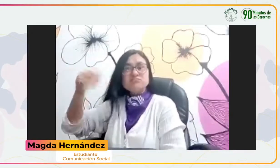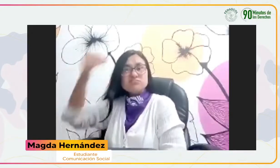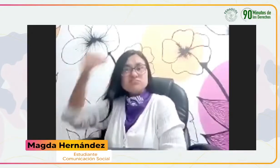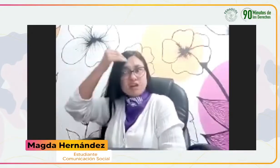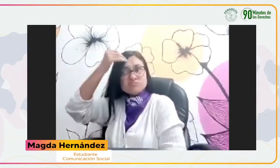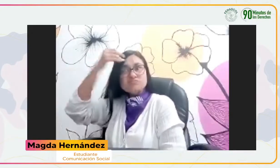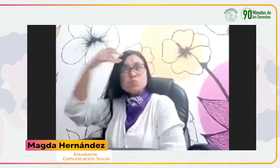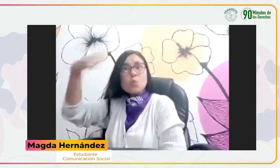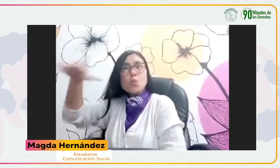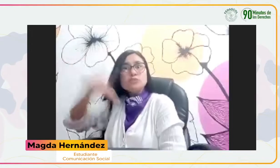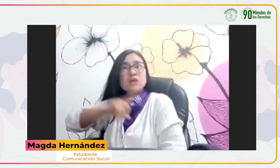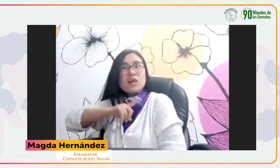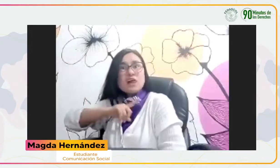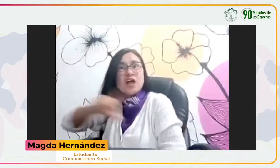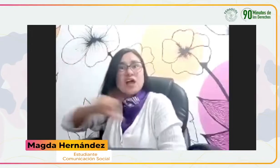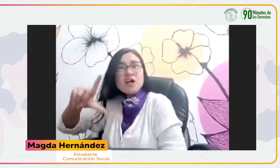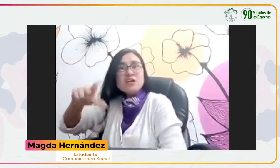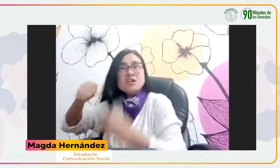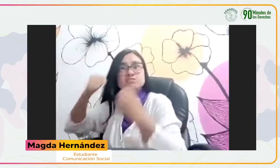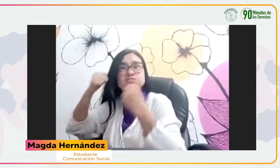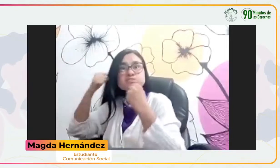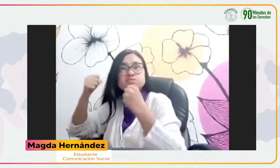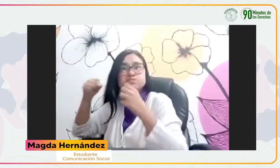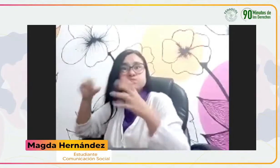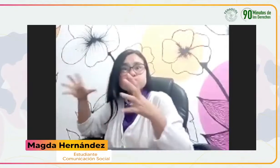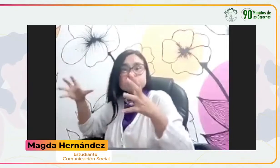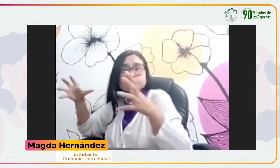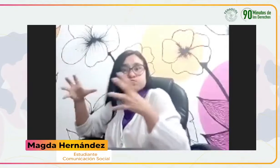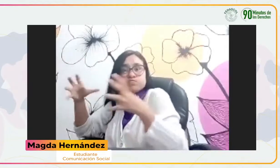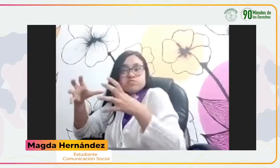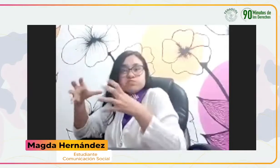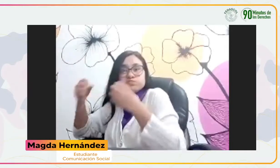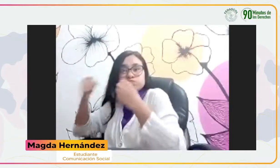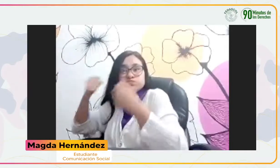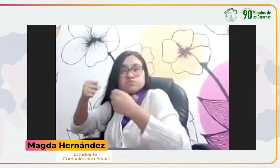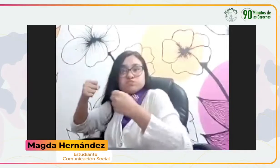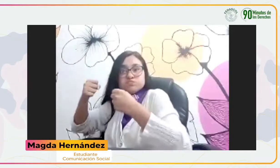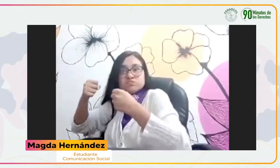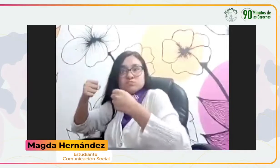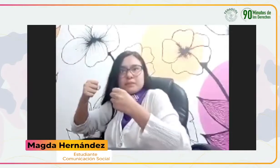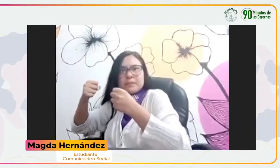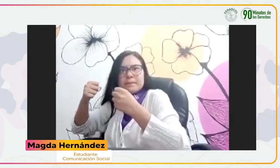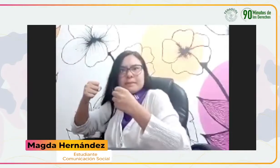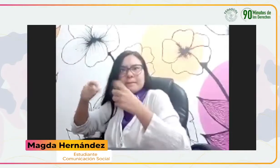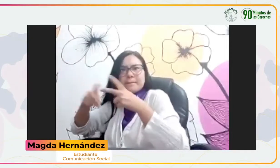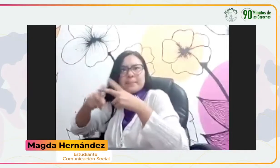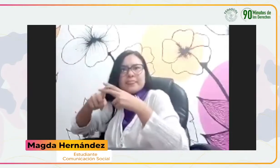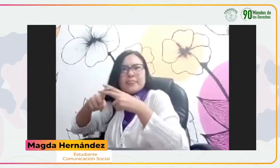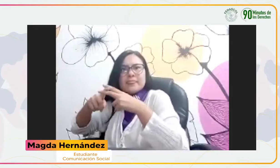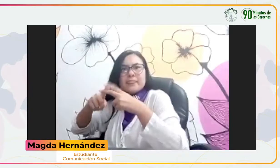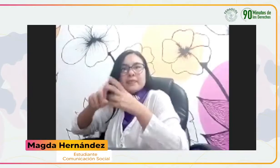de pronto sin estudio y que son unas lideresas fuertes,